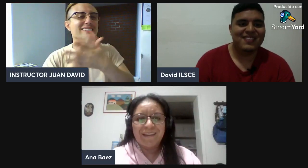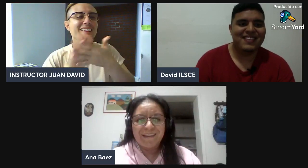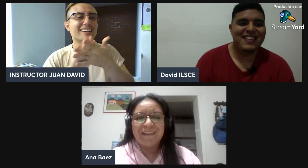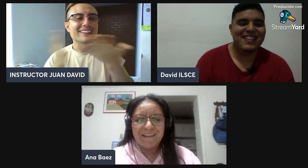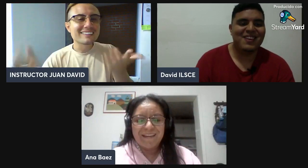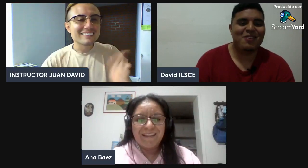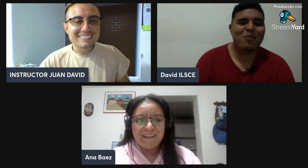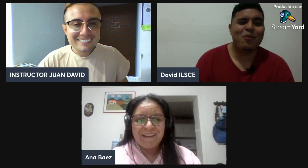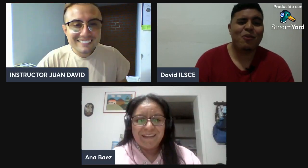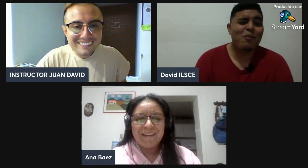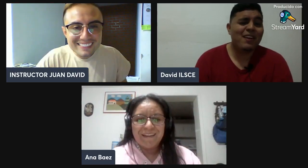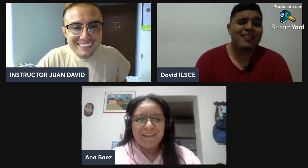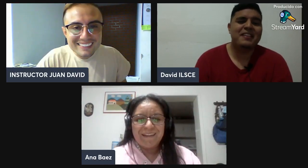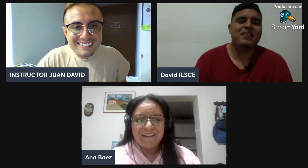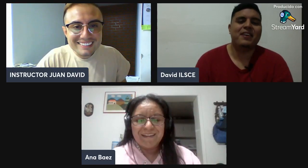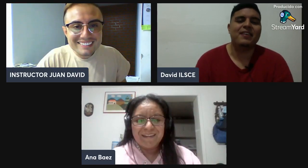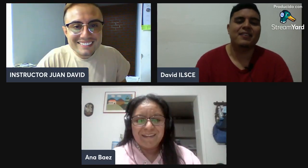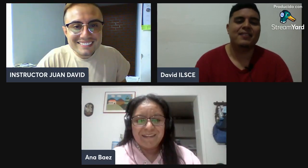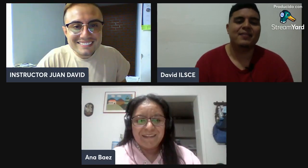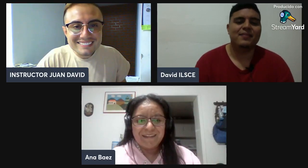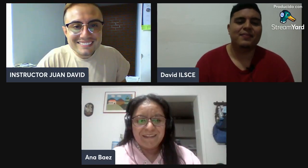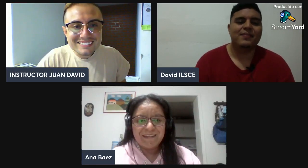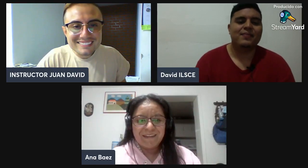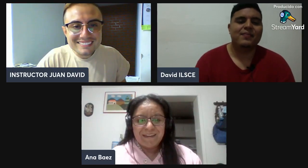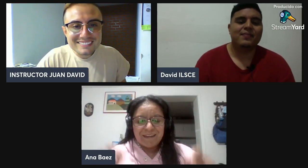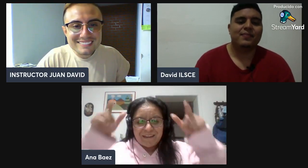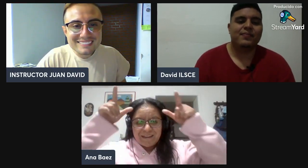Sí. ¿Cómo es la seña de vaca?